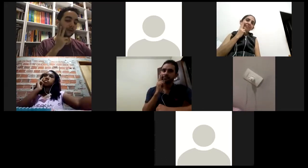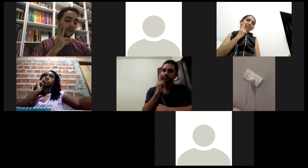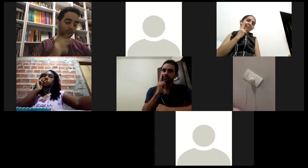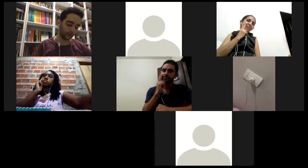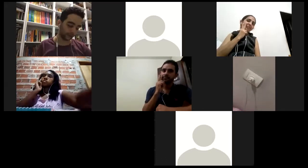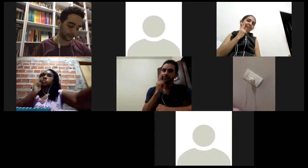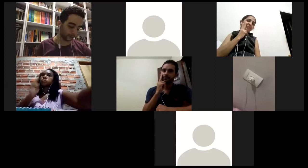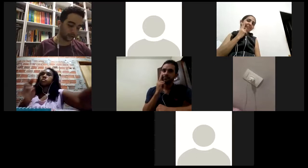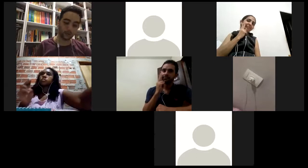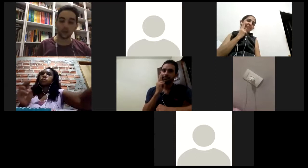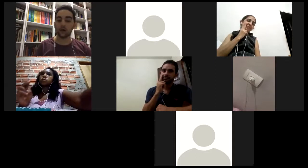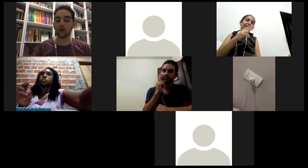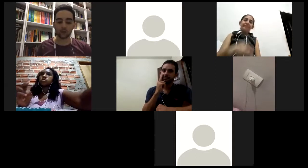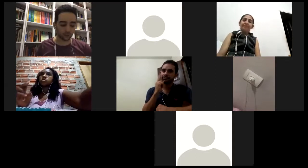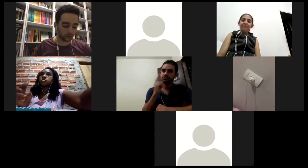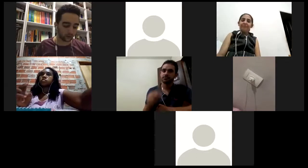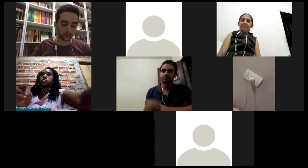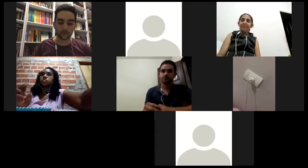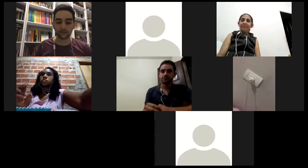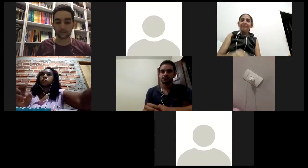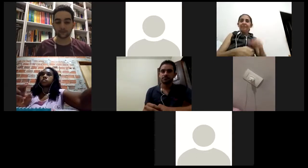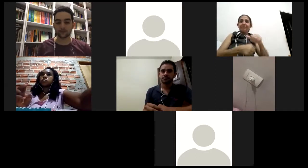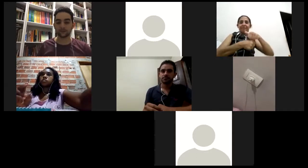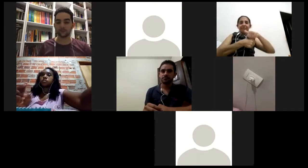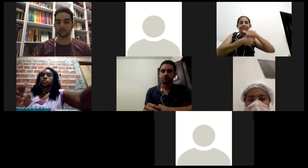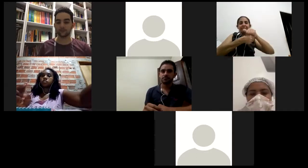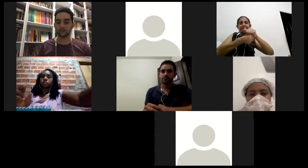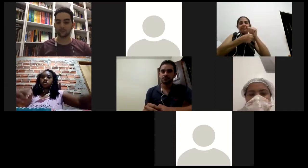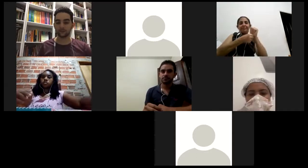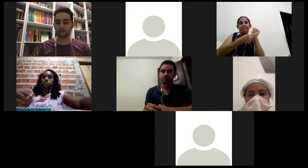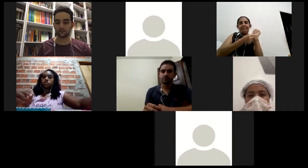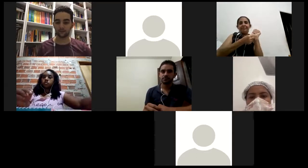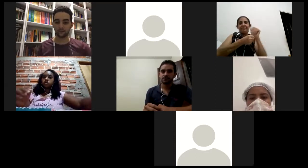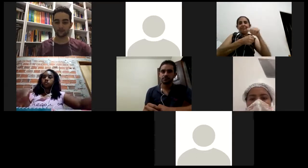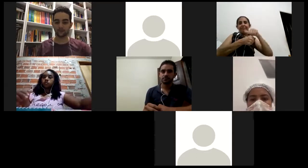Passo aqui na bochecha. Iogurte.